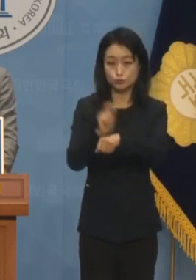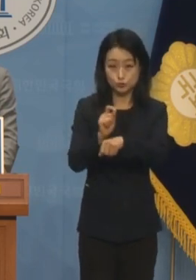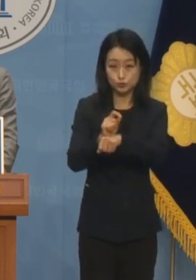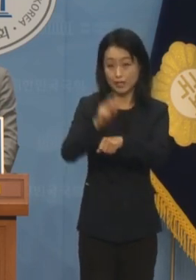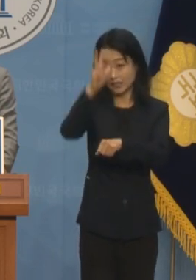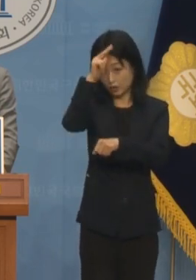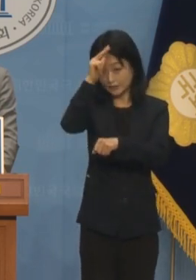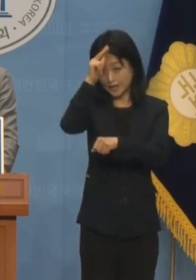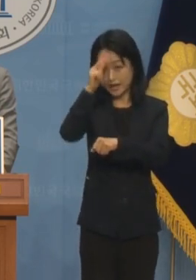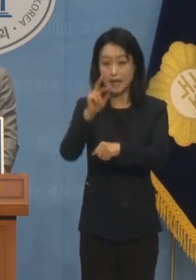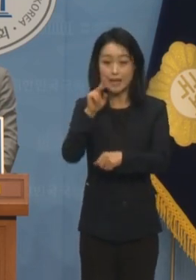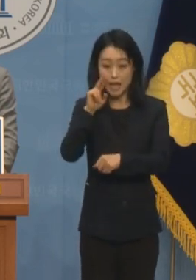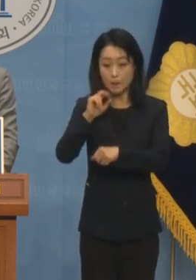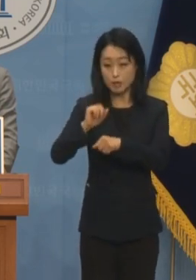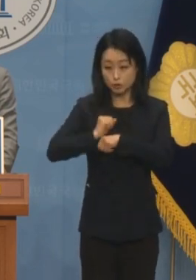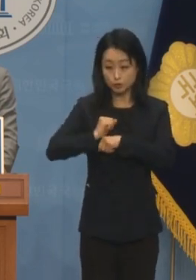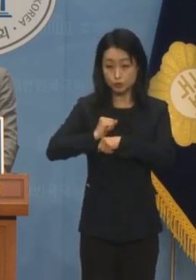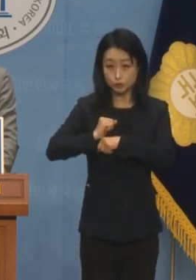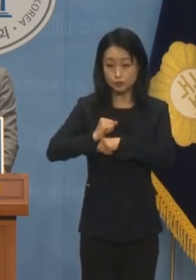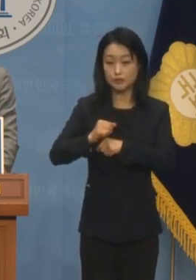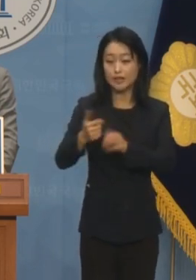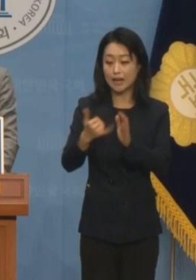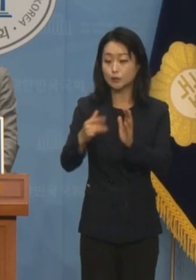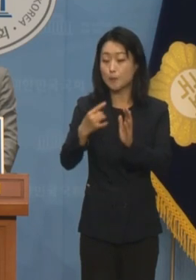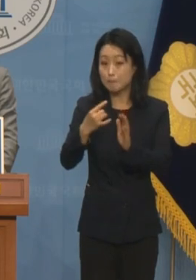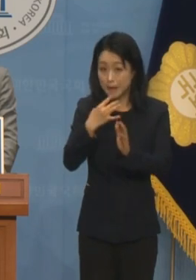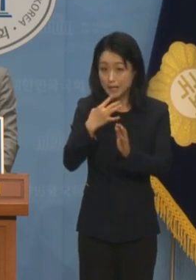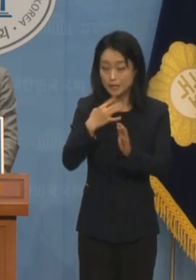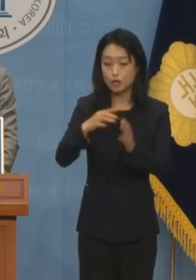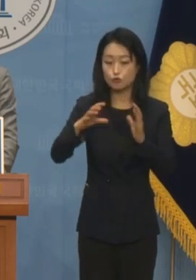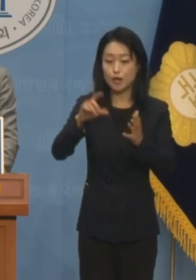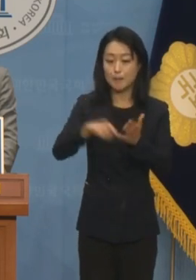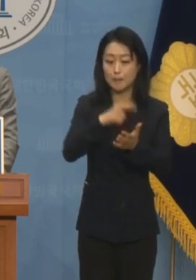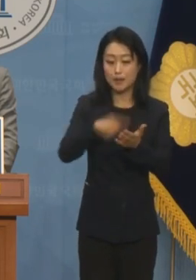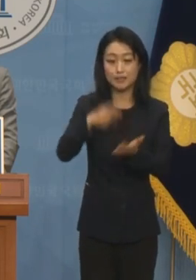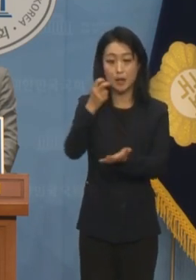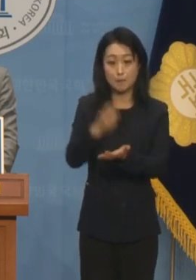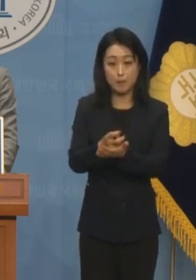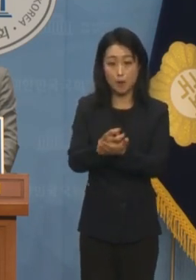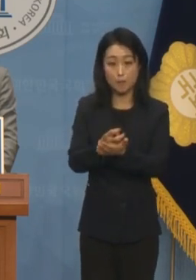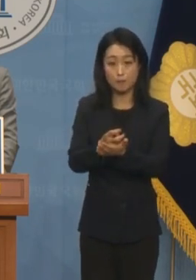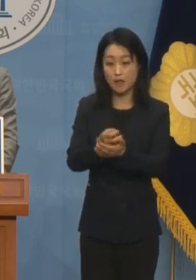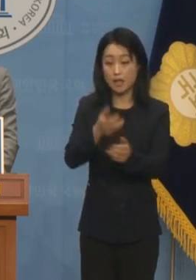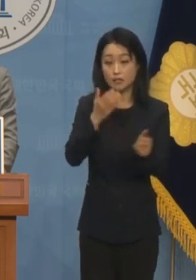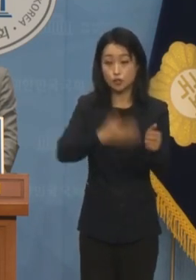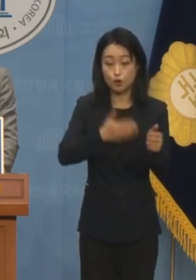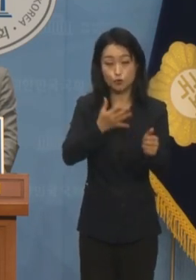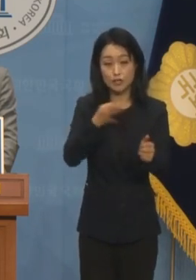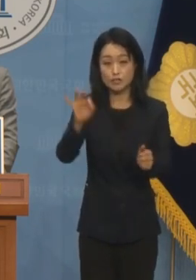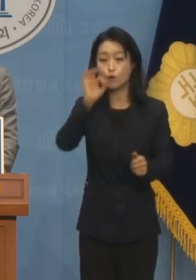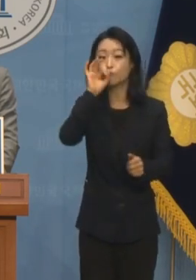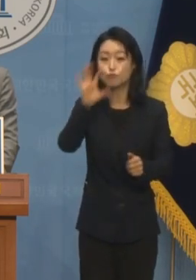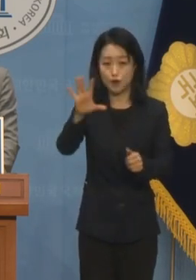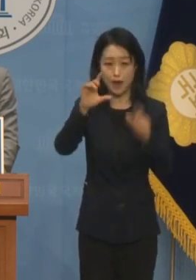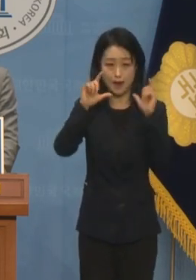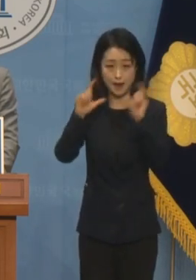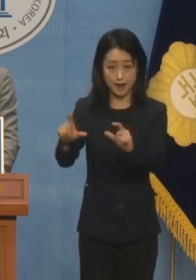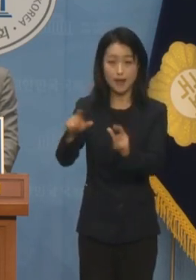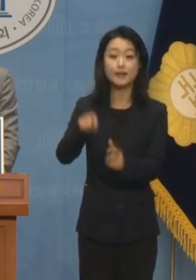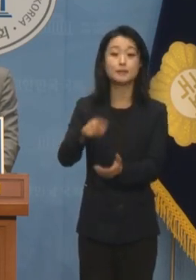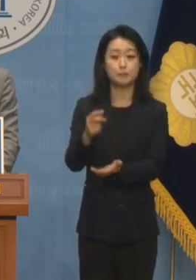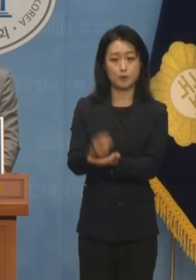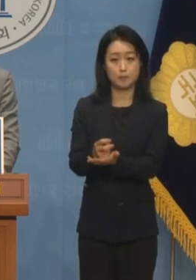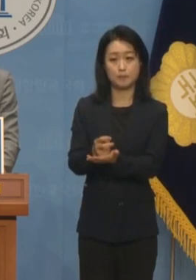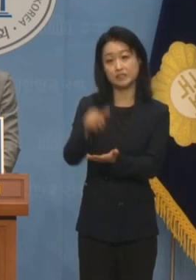경찰, 예비군 유족들에게는 국가배상법이 청구권을 인정하고 있지 않기 때문에